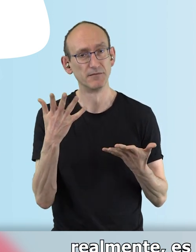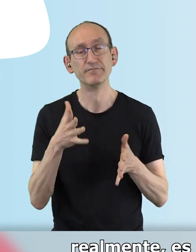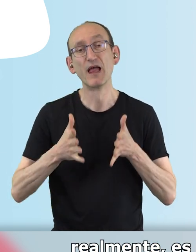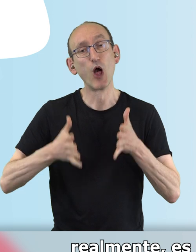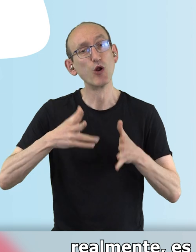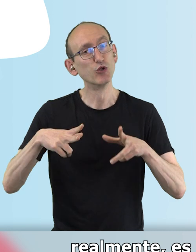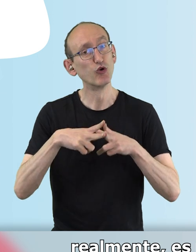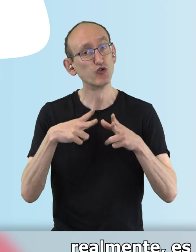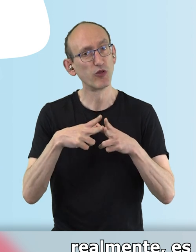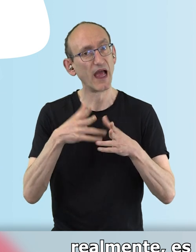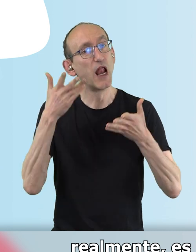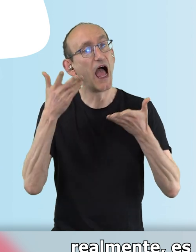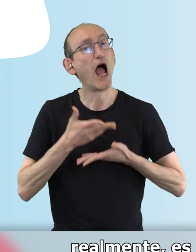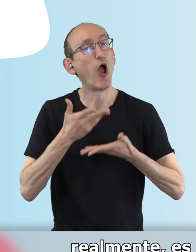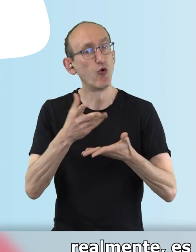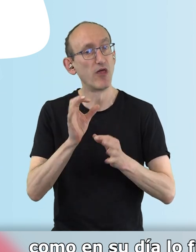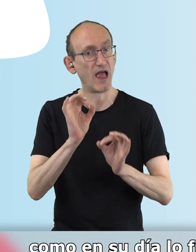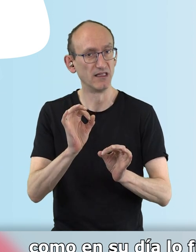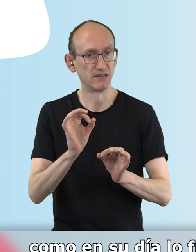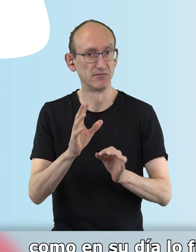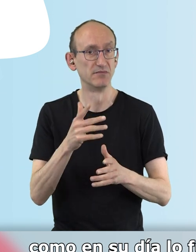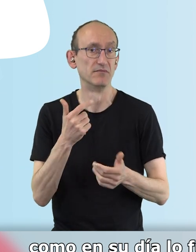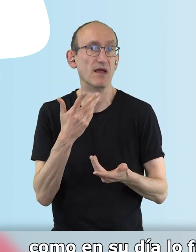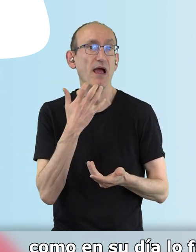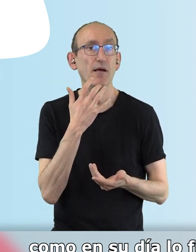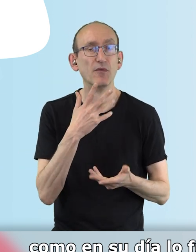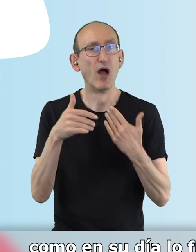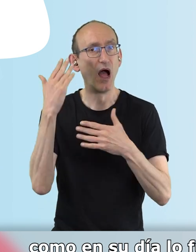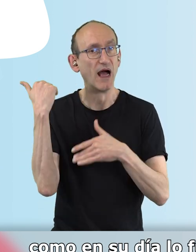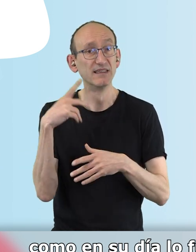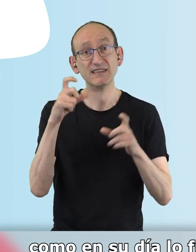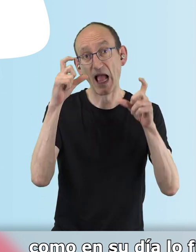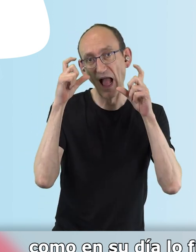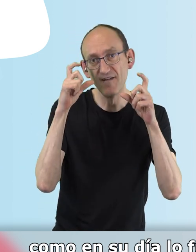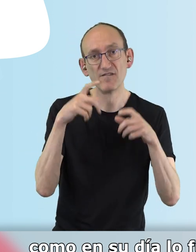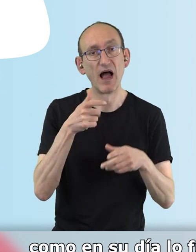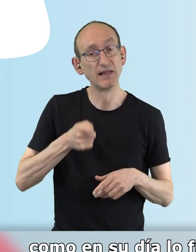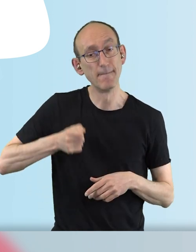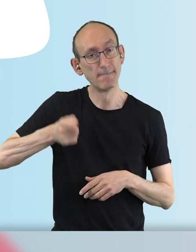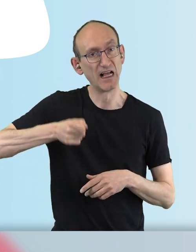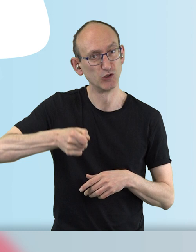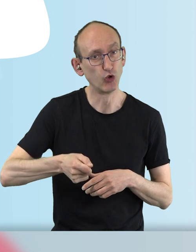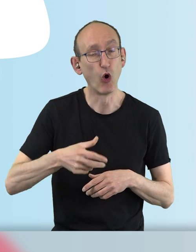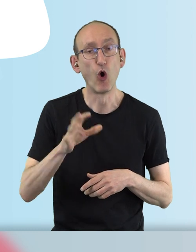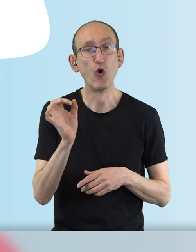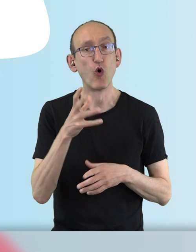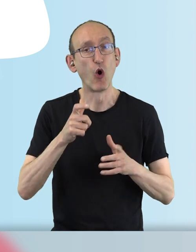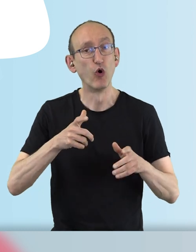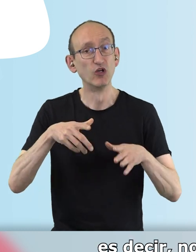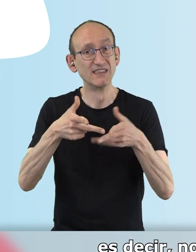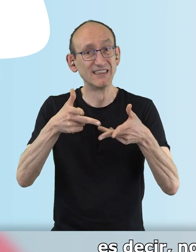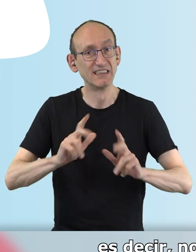realmente es una ayuda a la asistencia, como lo puede ser en su día lo fueron las gafas, puede ser un bastón o